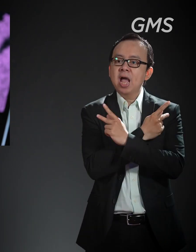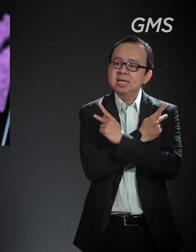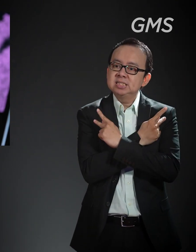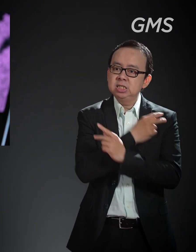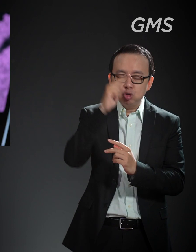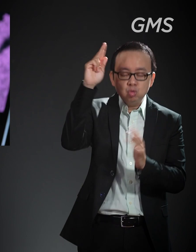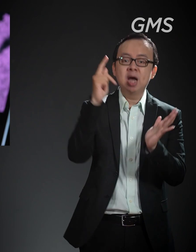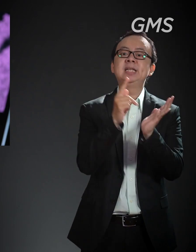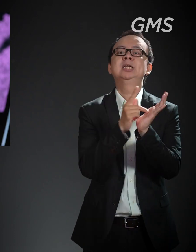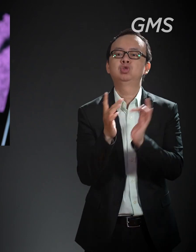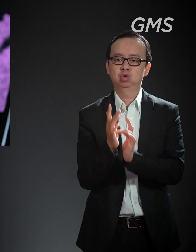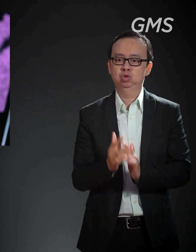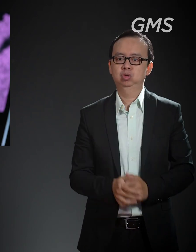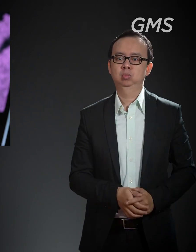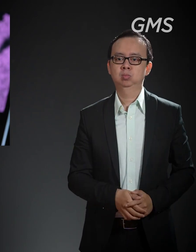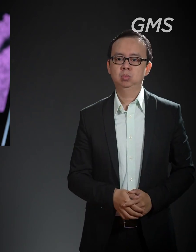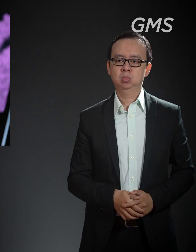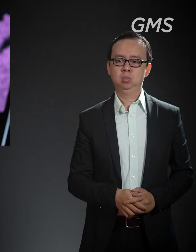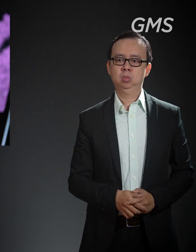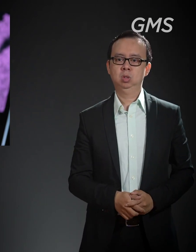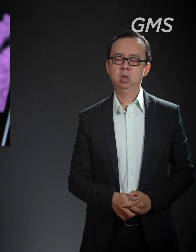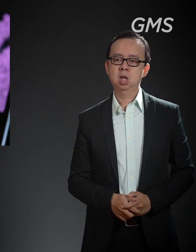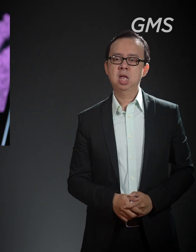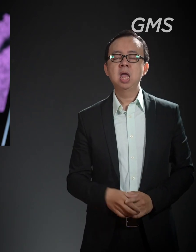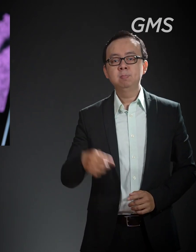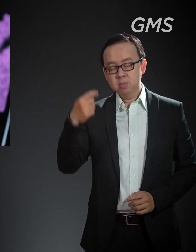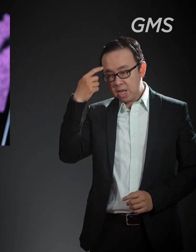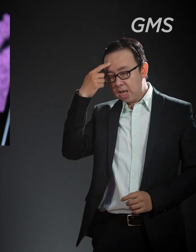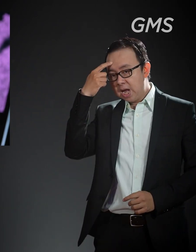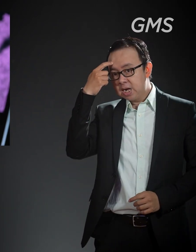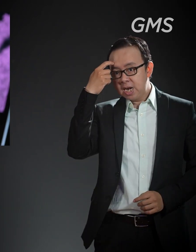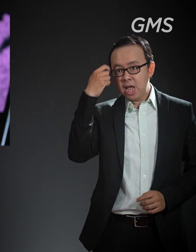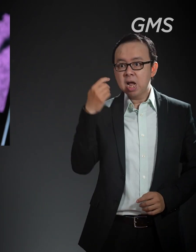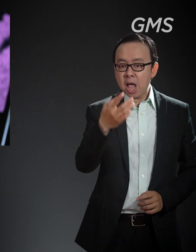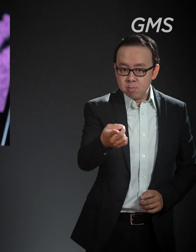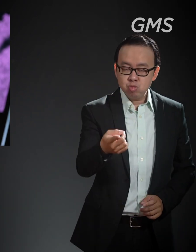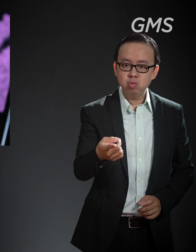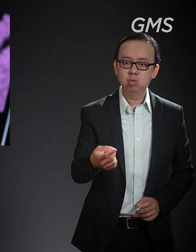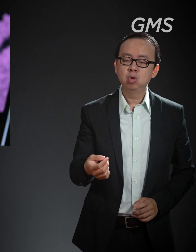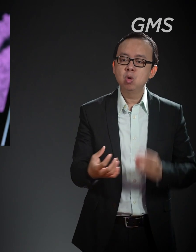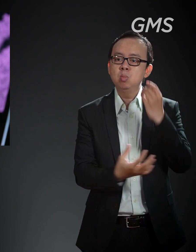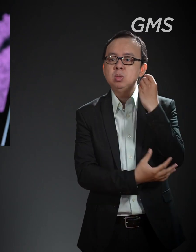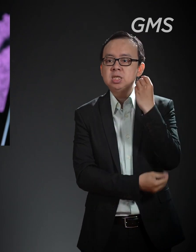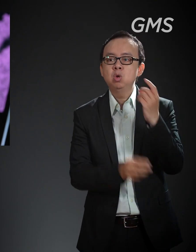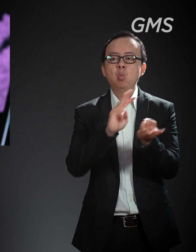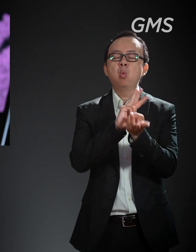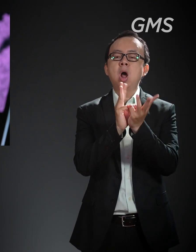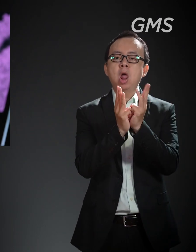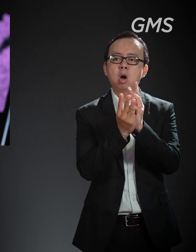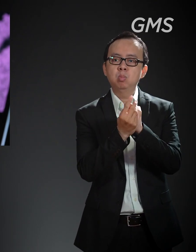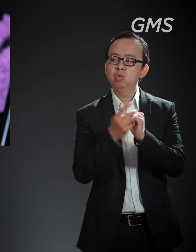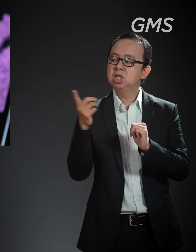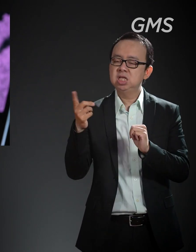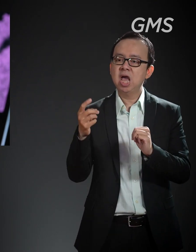ke Yesus. Bahwa ia yang oleh karena kamu menjadi miskin, sekalipun ia kaya, supaya kamu